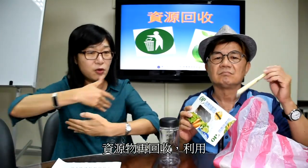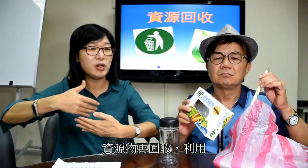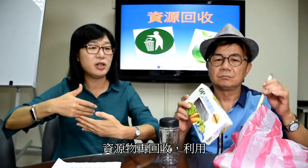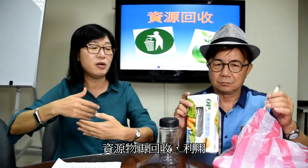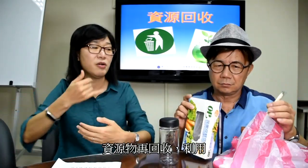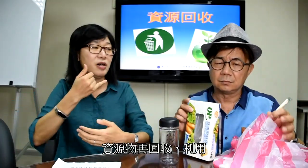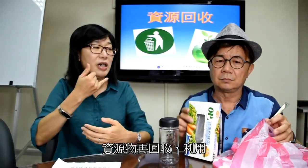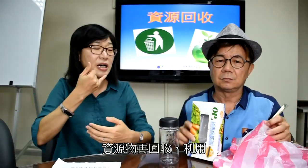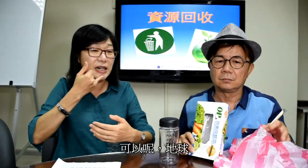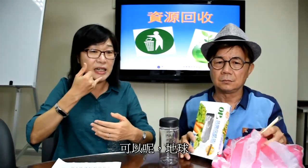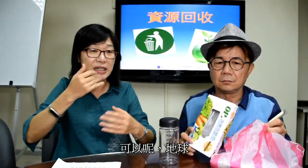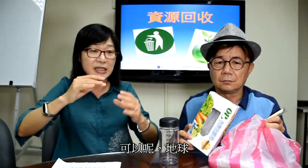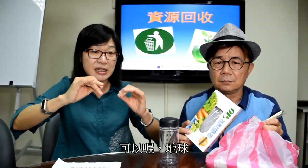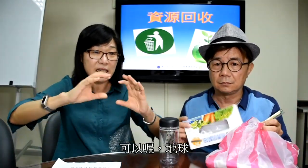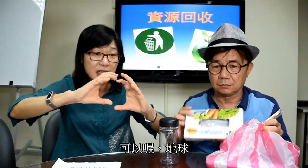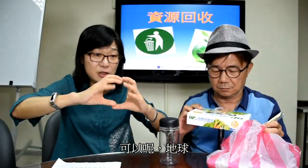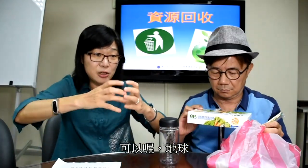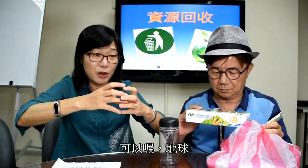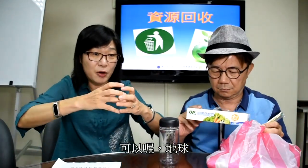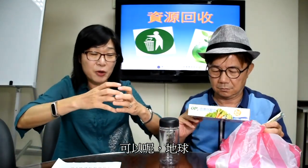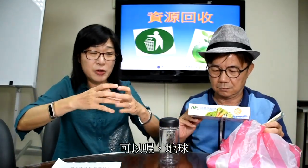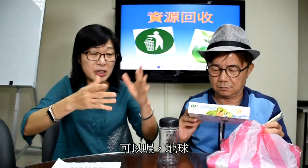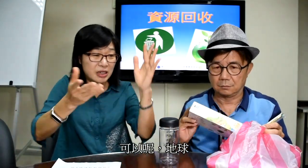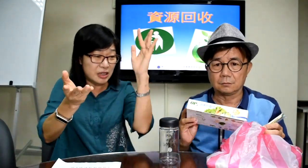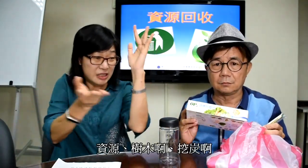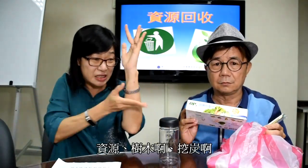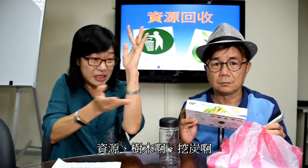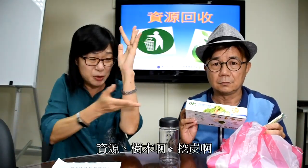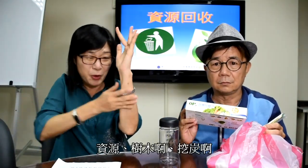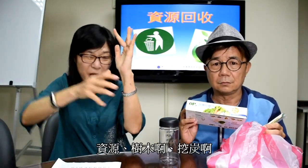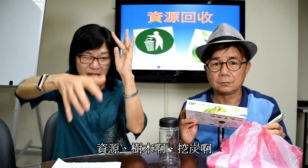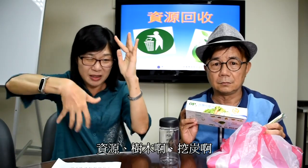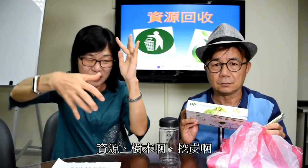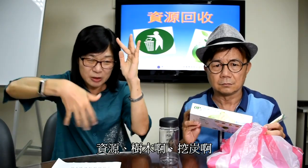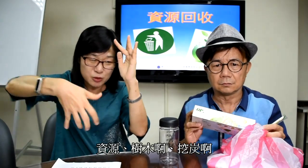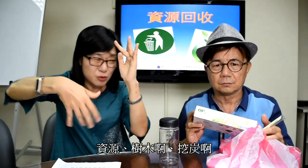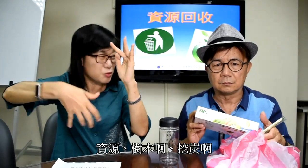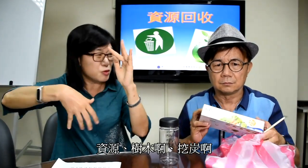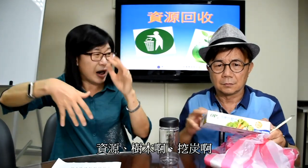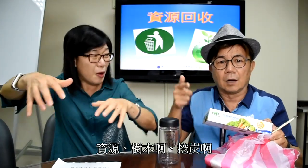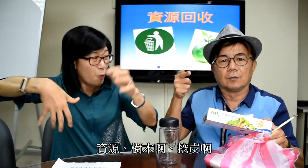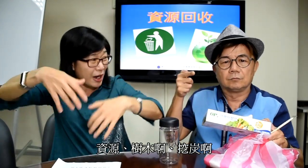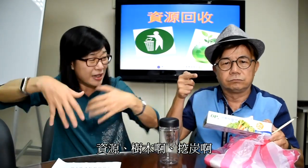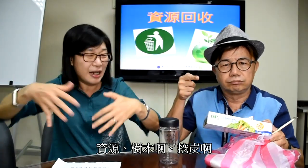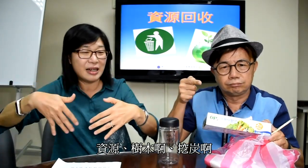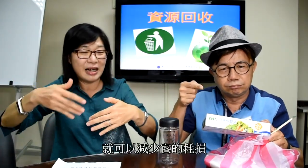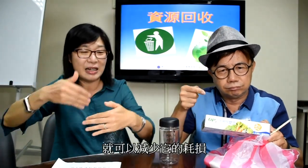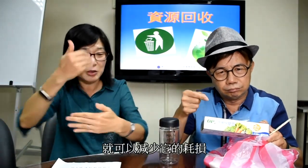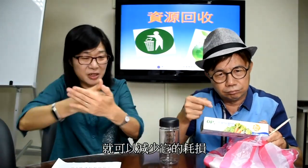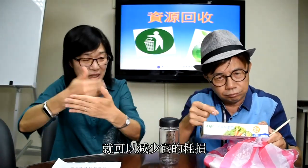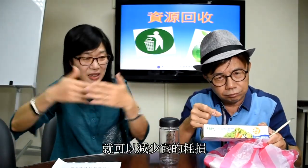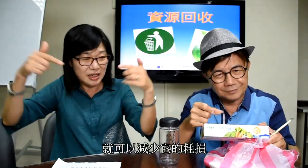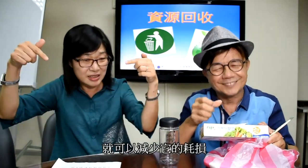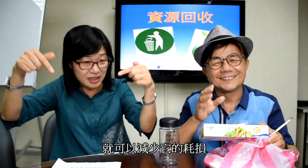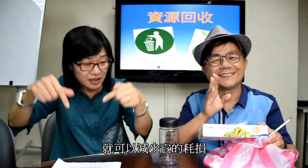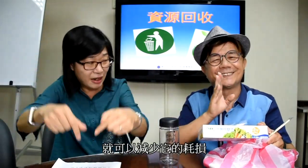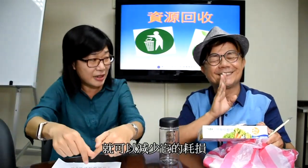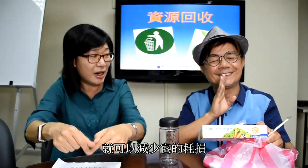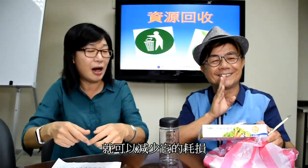利用，可以呢，地球资源树木啊、挖炭啊，就可以减少它的耗